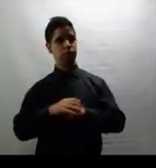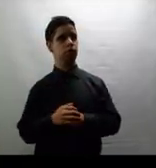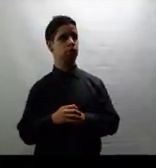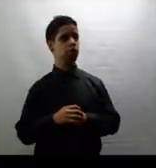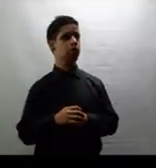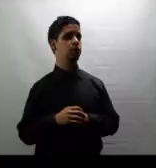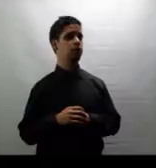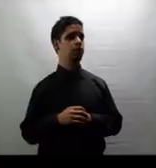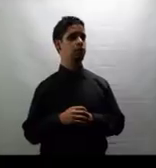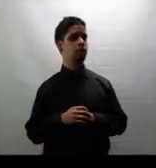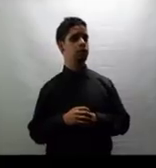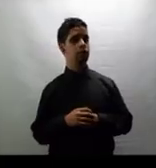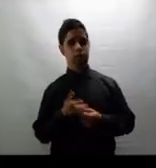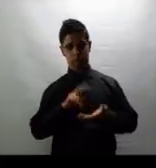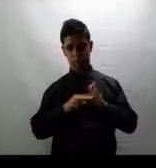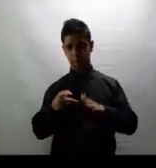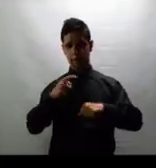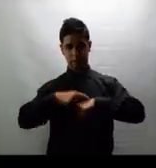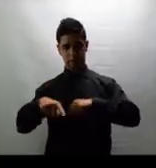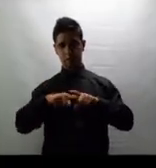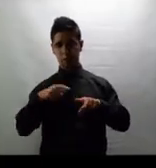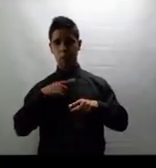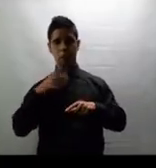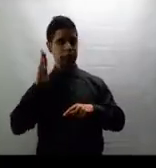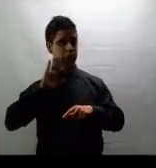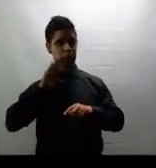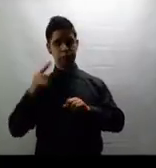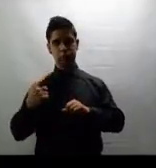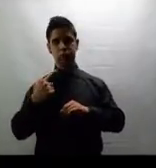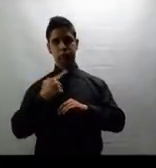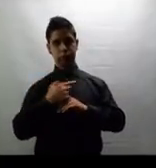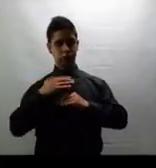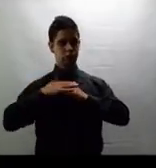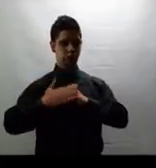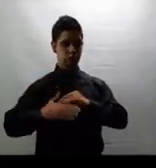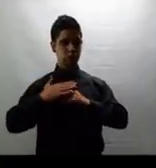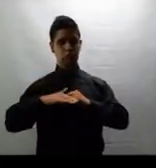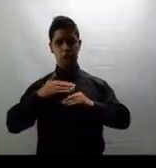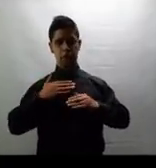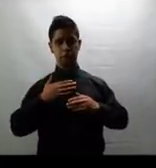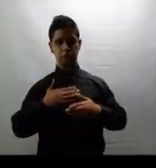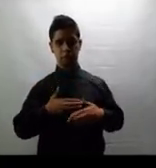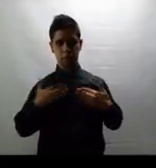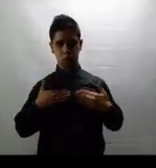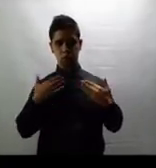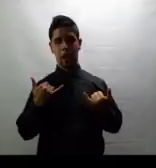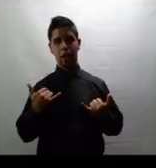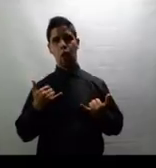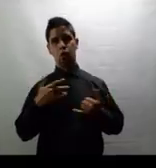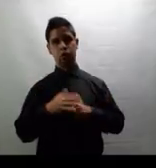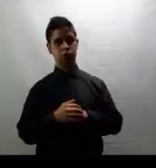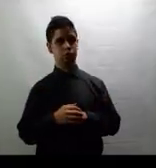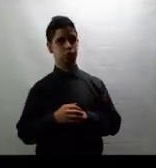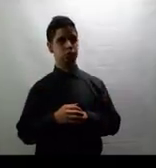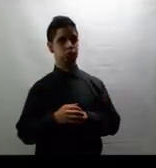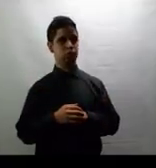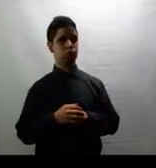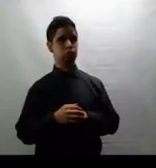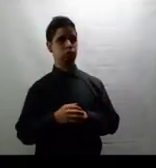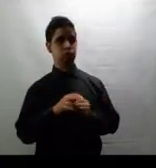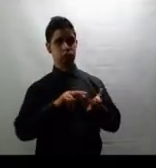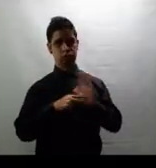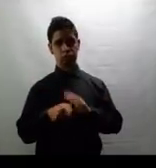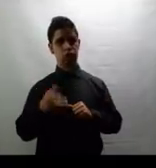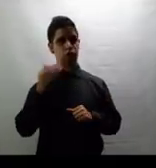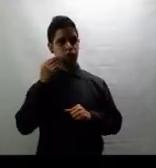comparten el momento y el disfrutar tu mascota y te olvidas de los demás una parte es permitir en un sentido que ellos saben